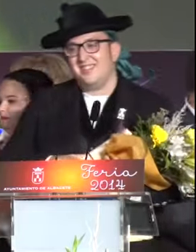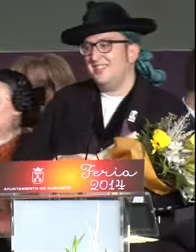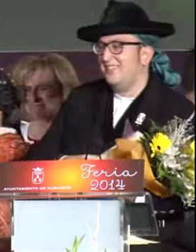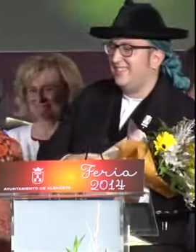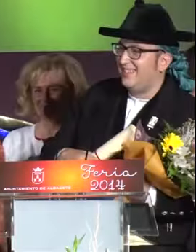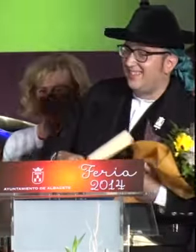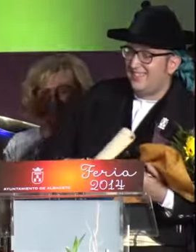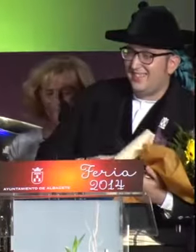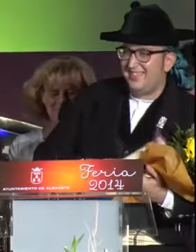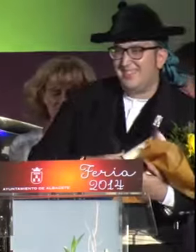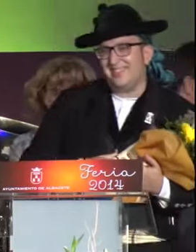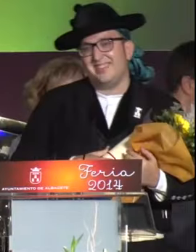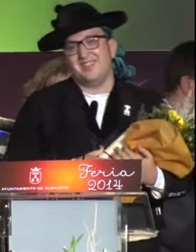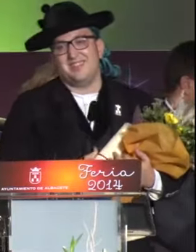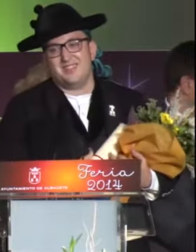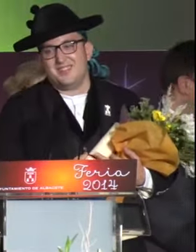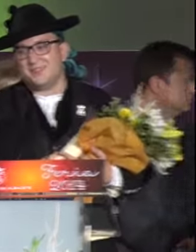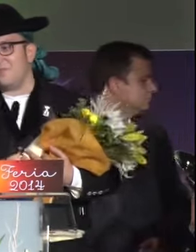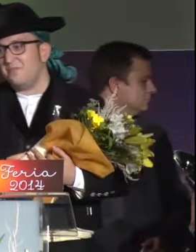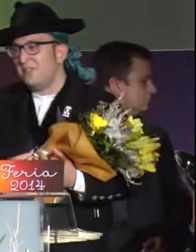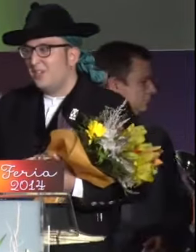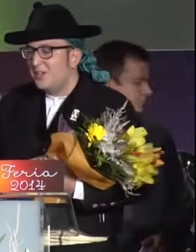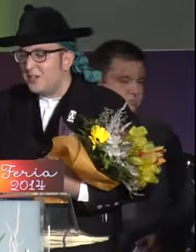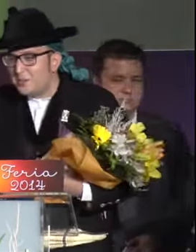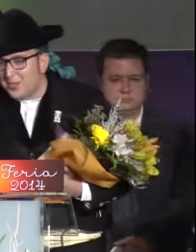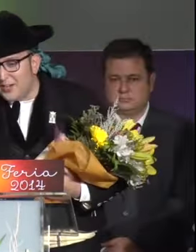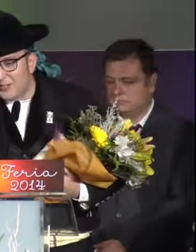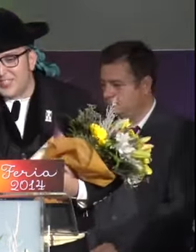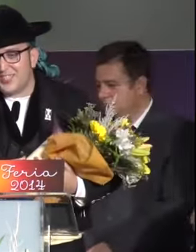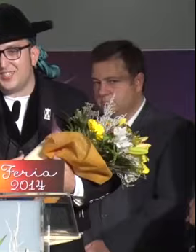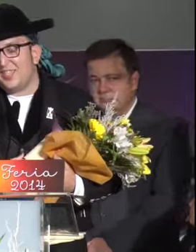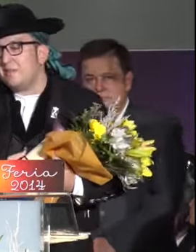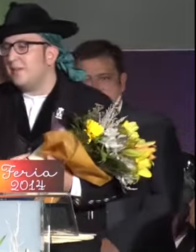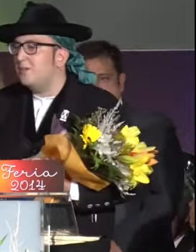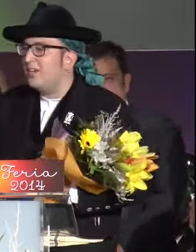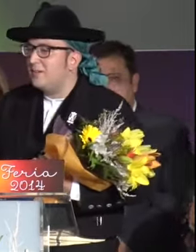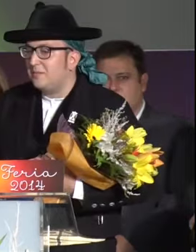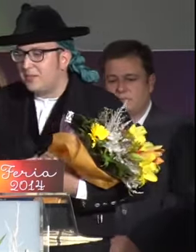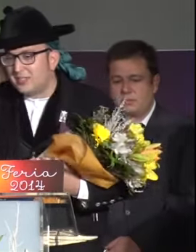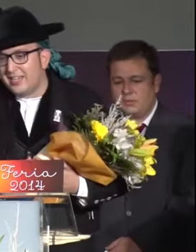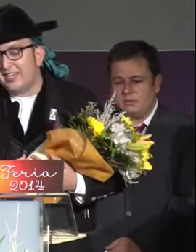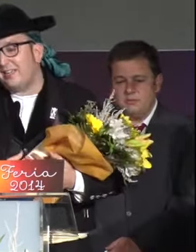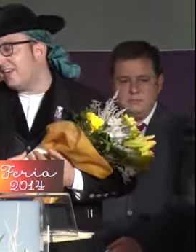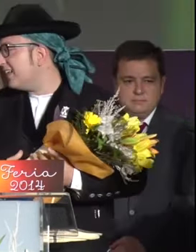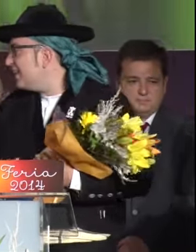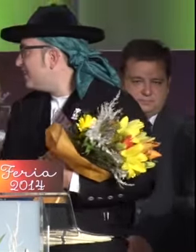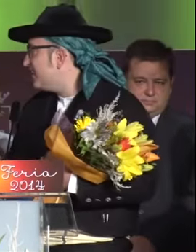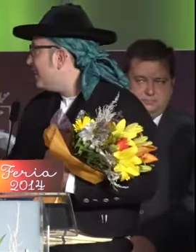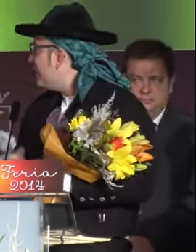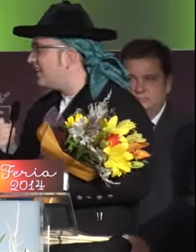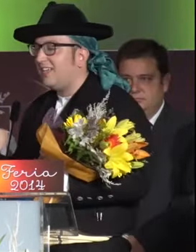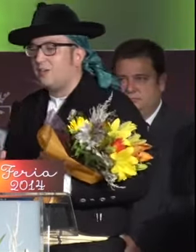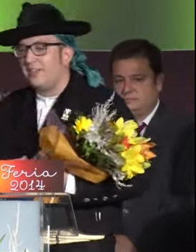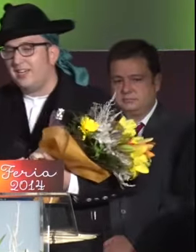Buenas noches, En primer lugar, me gustaría agradecer a la